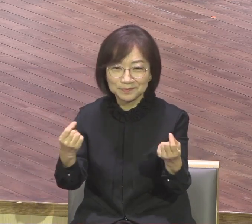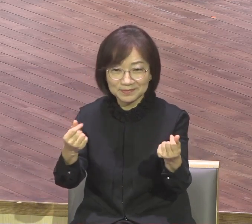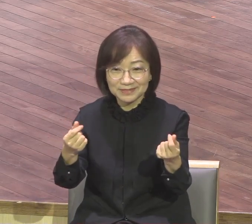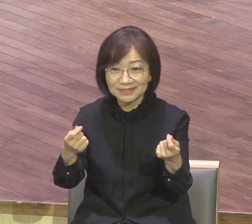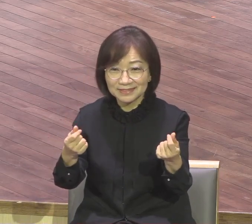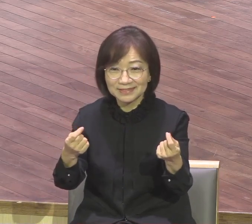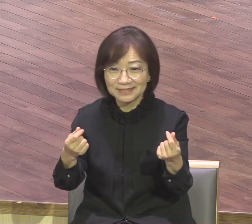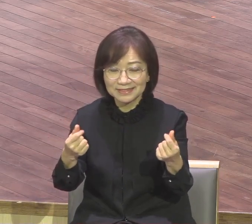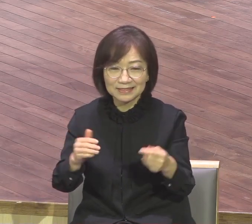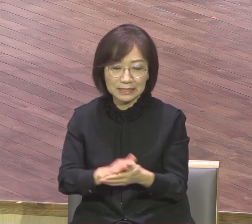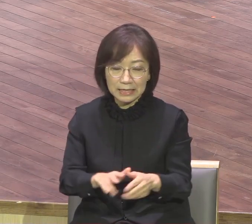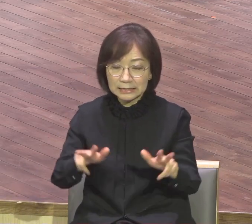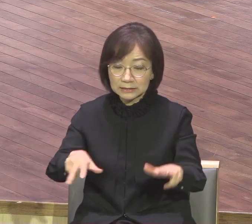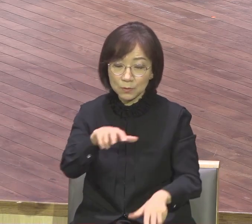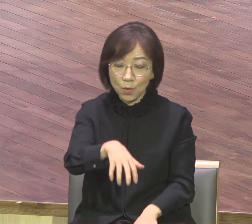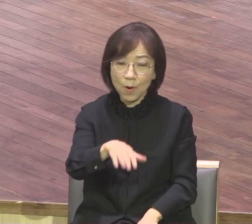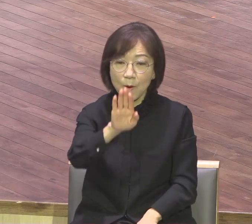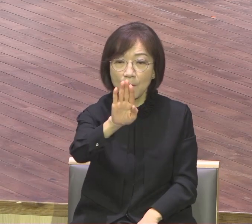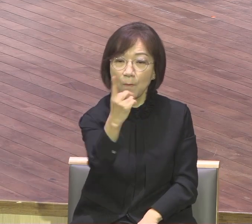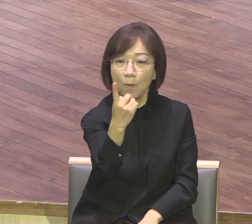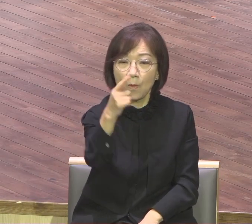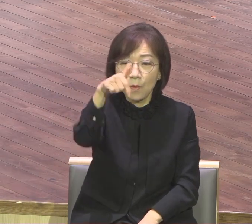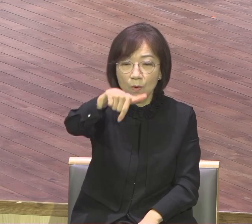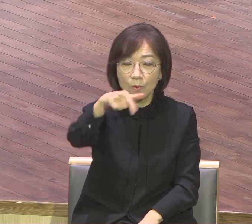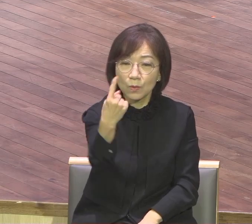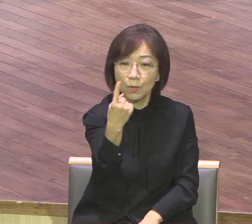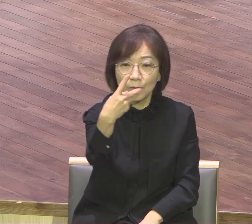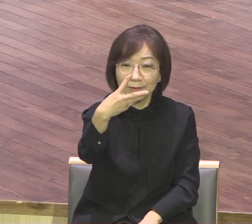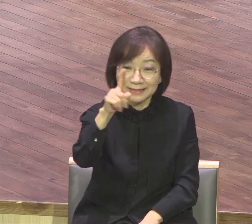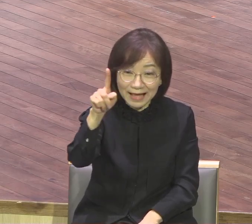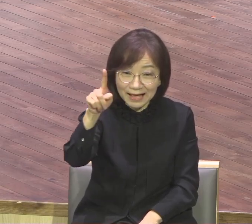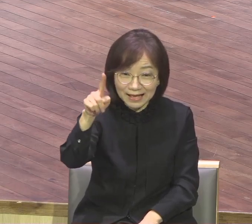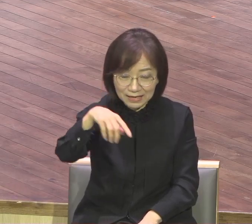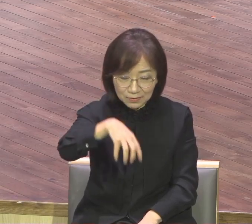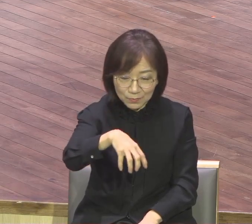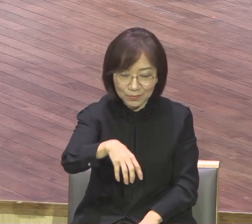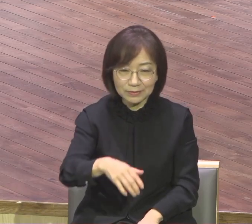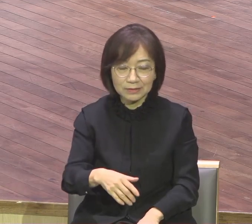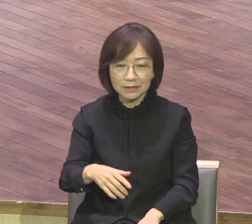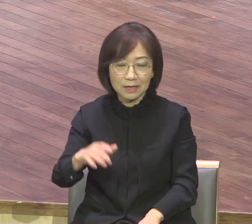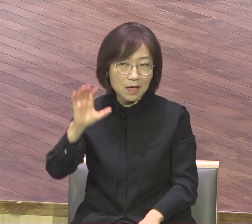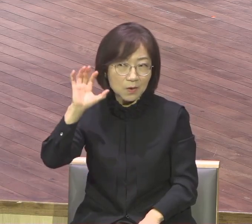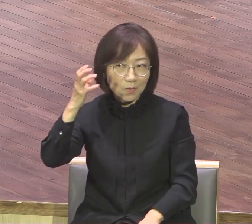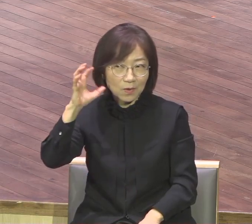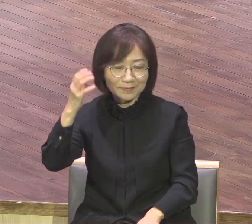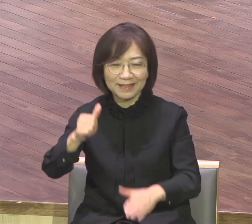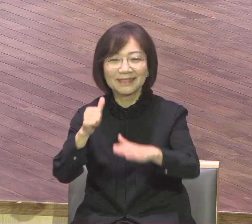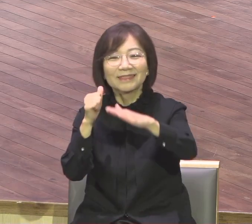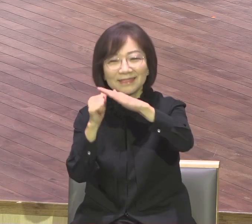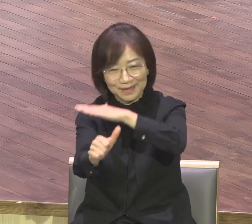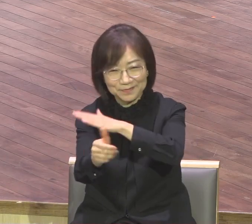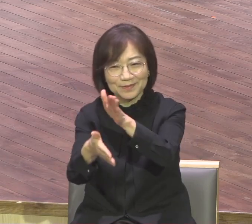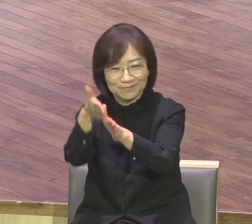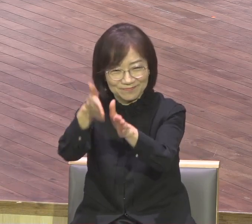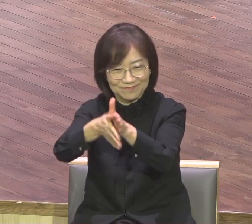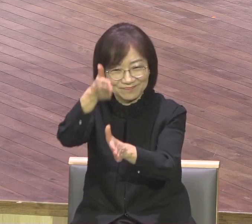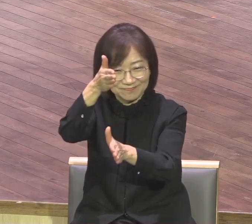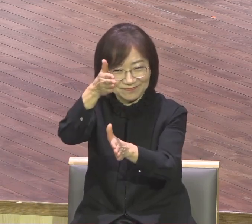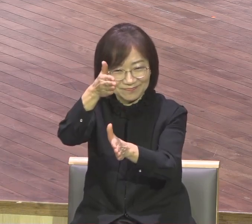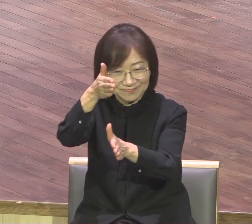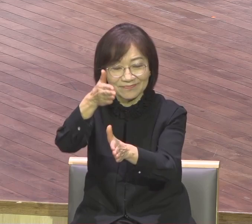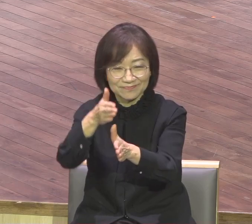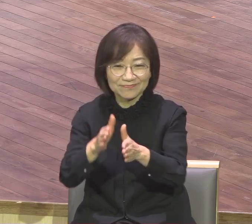지금 있는 이 보고타는 이 콜롬비아의 수도 서울입니다. Aquí el capital de Colombia es Bogotá.